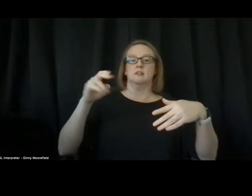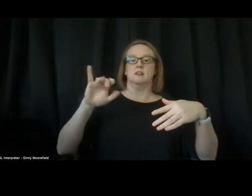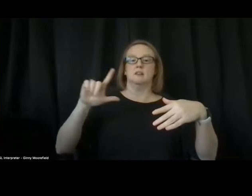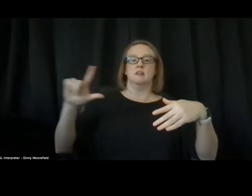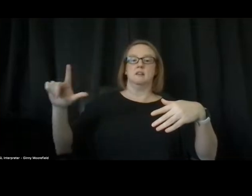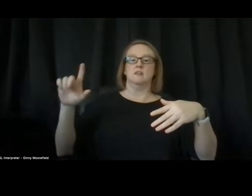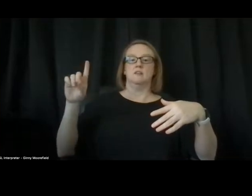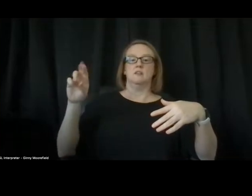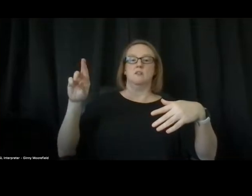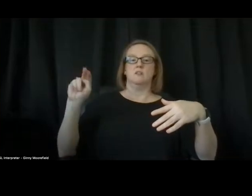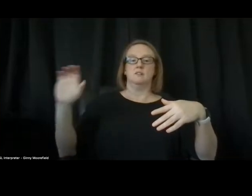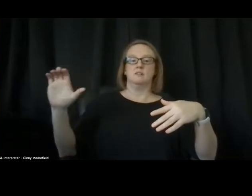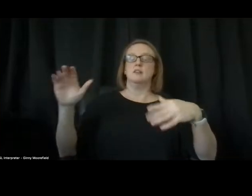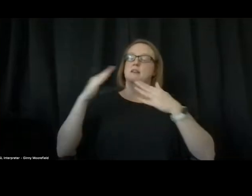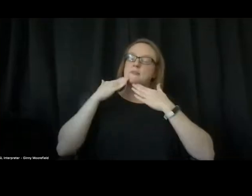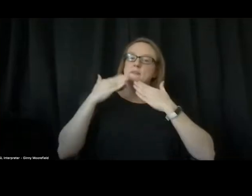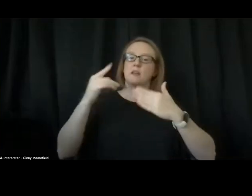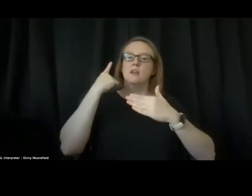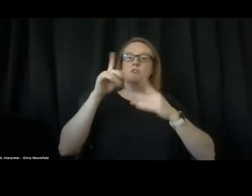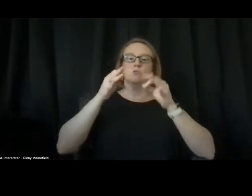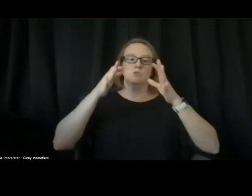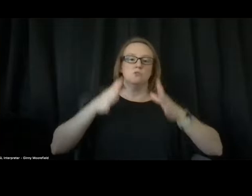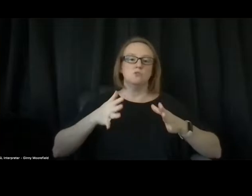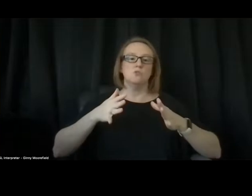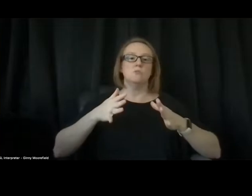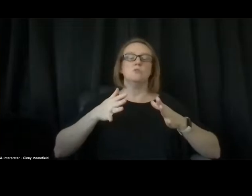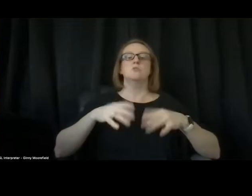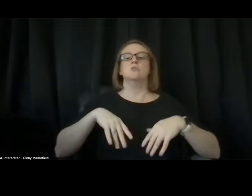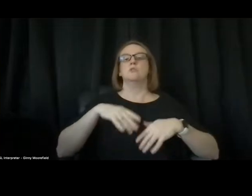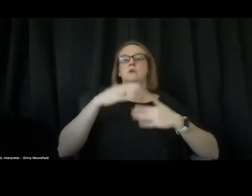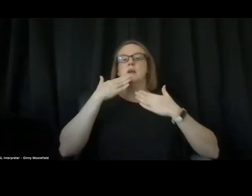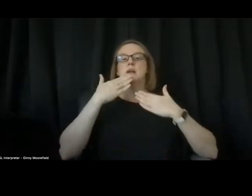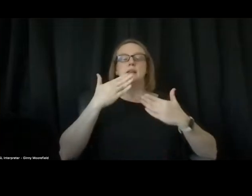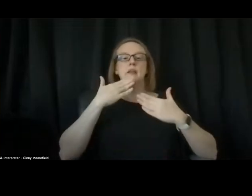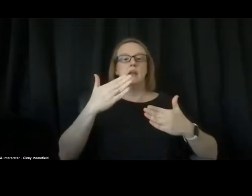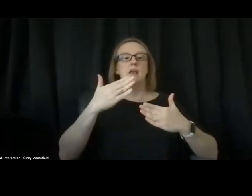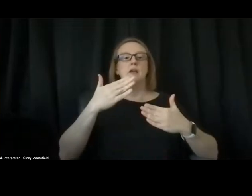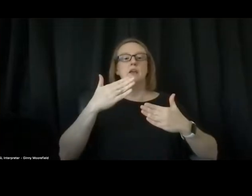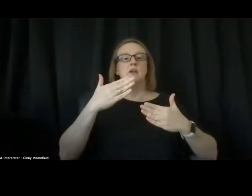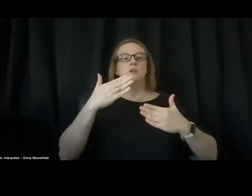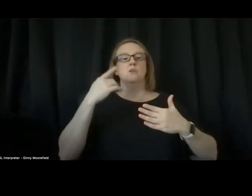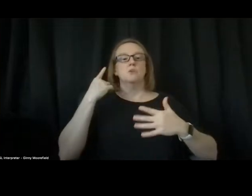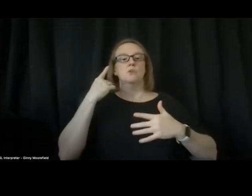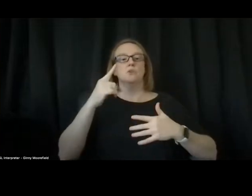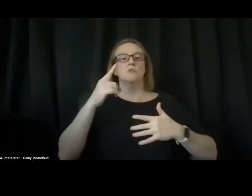por todos los recursos compartidos gracias a nuestros intérpretes gracias